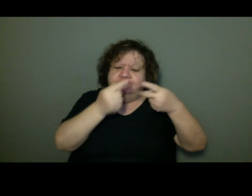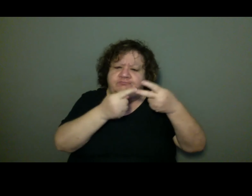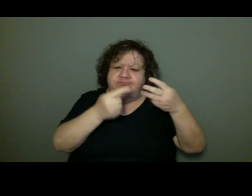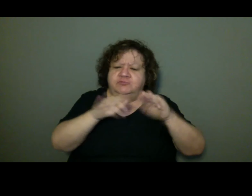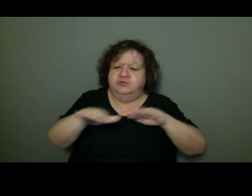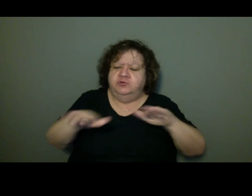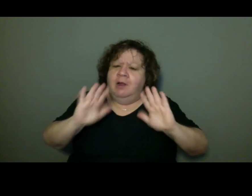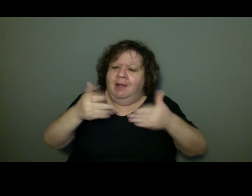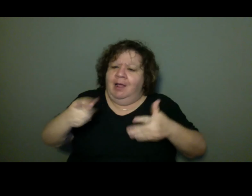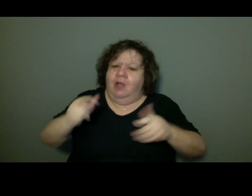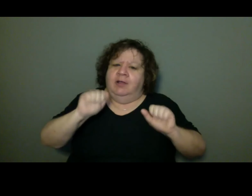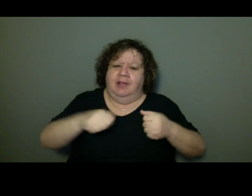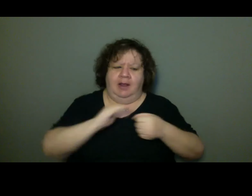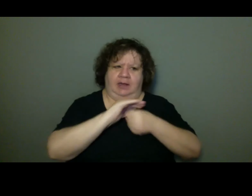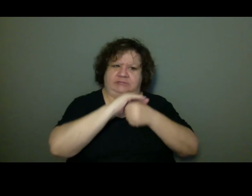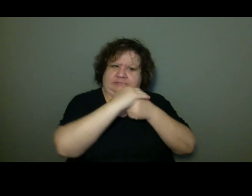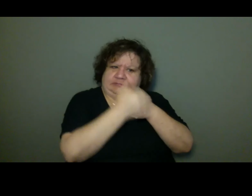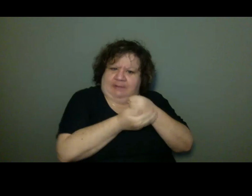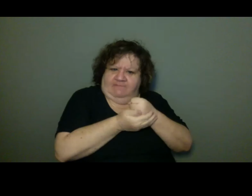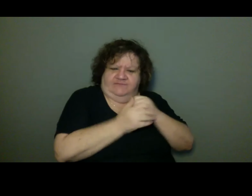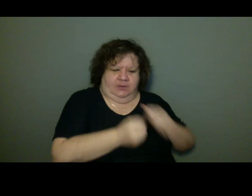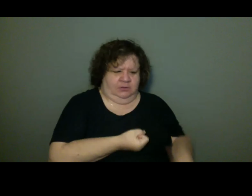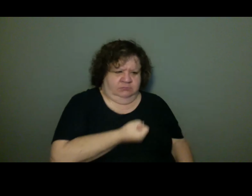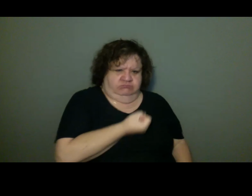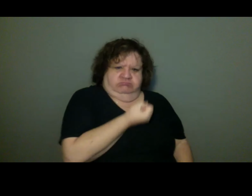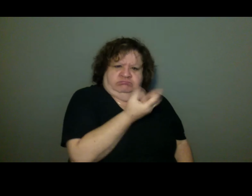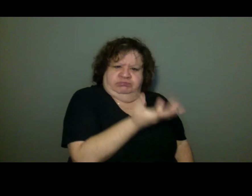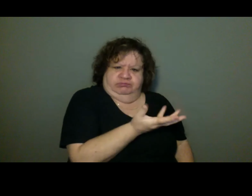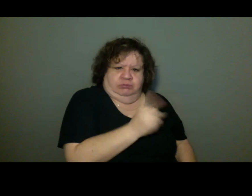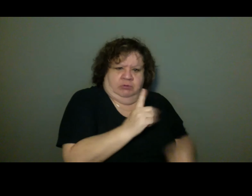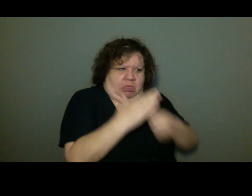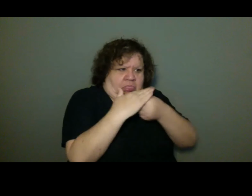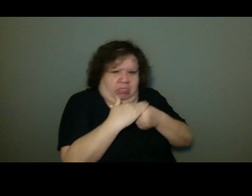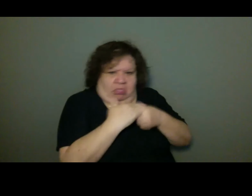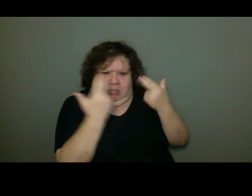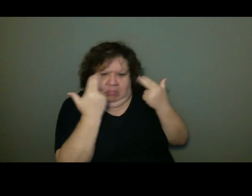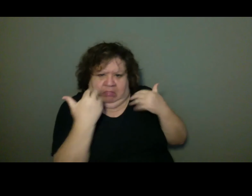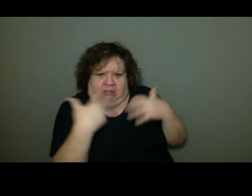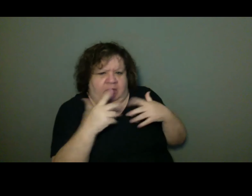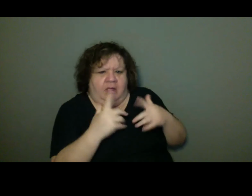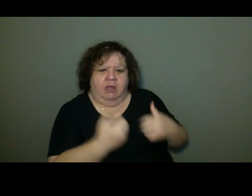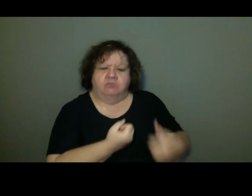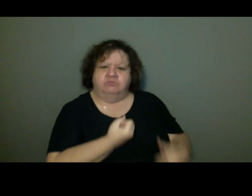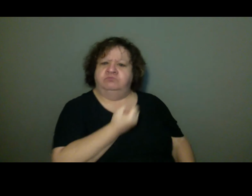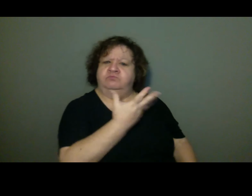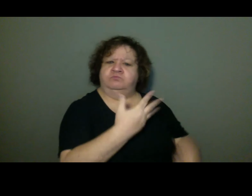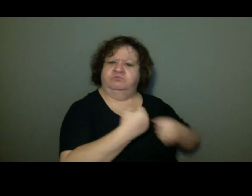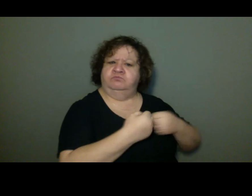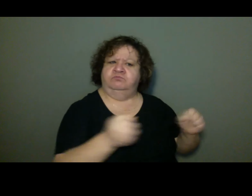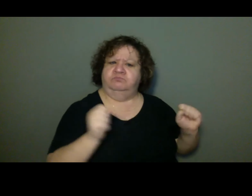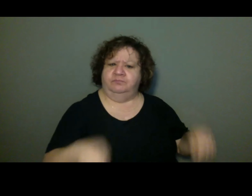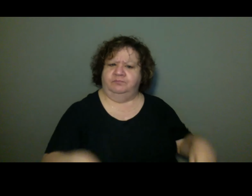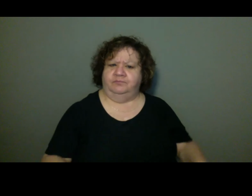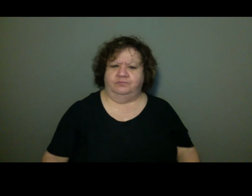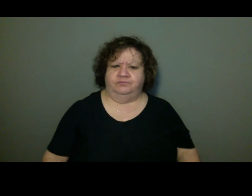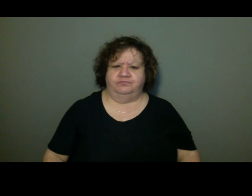Asimismo, también se habló de la importancia del Estado, de la voluntad política. La voluntad política